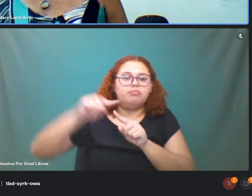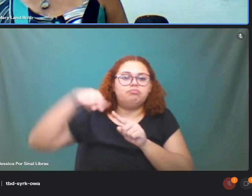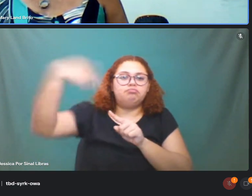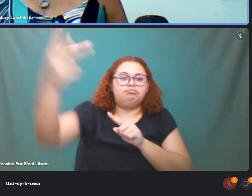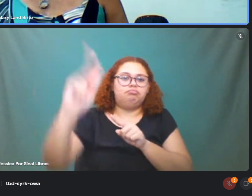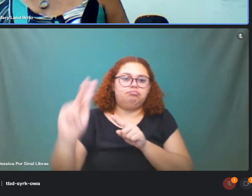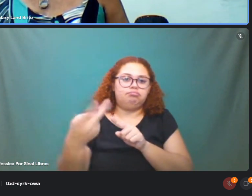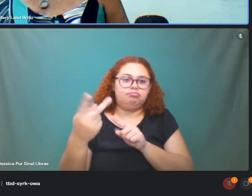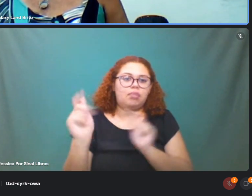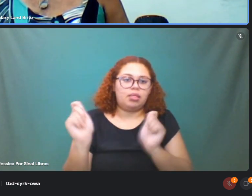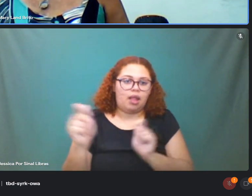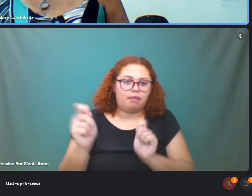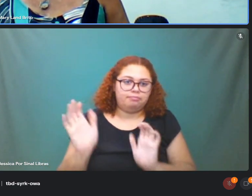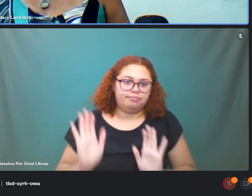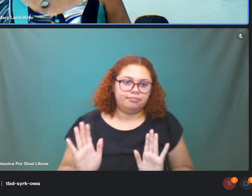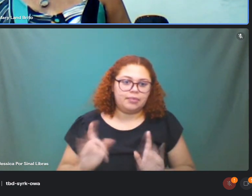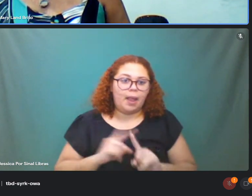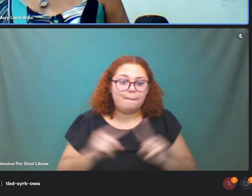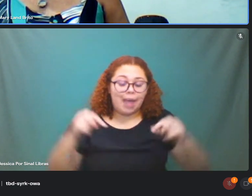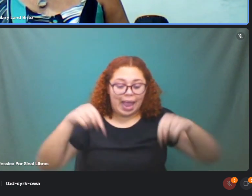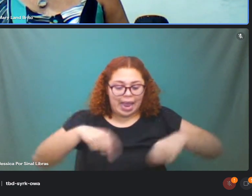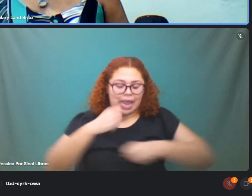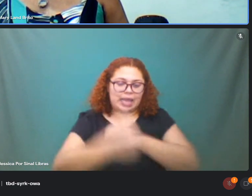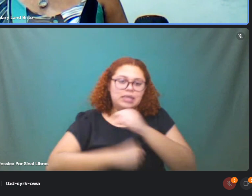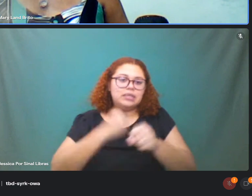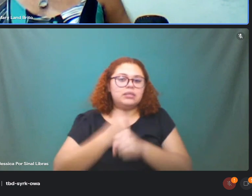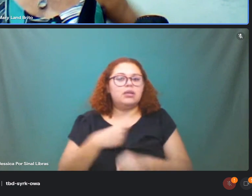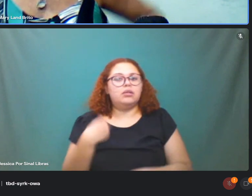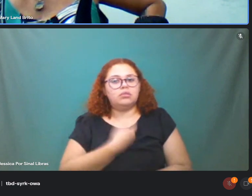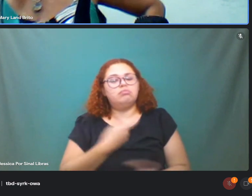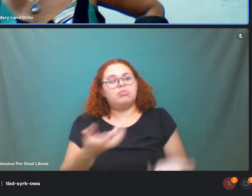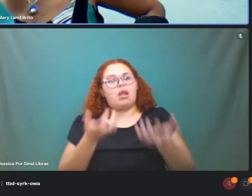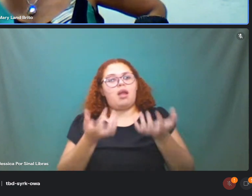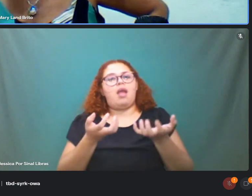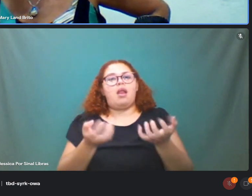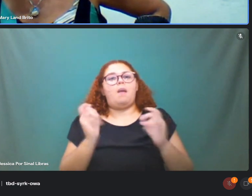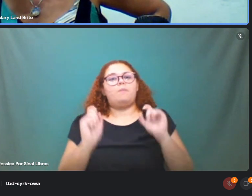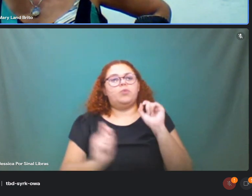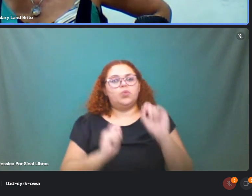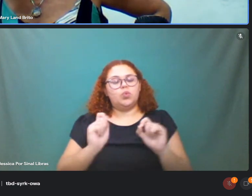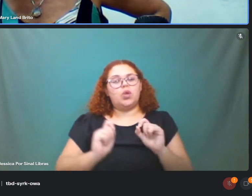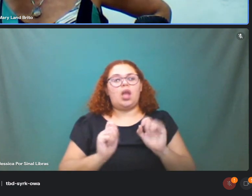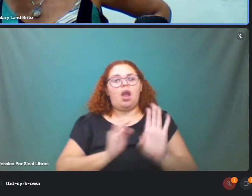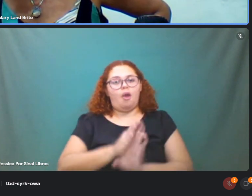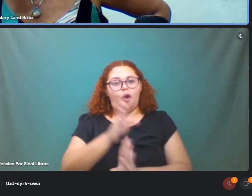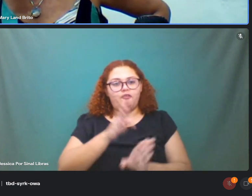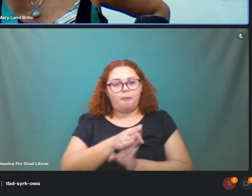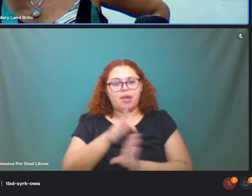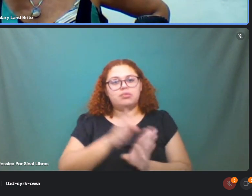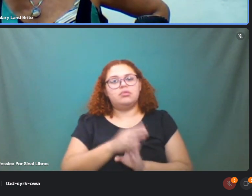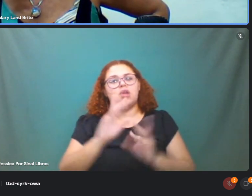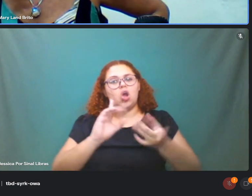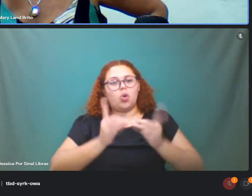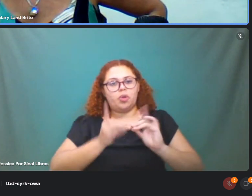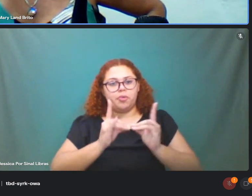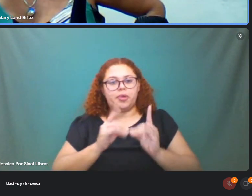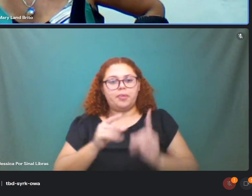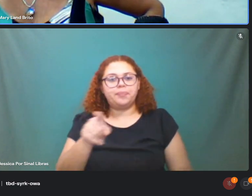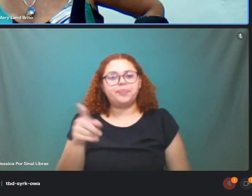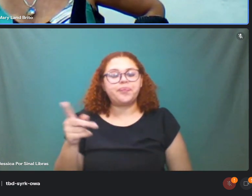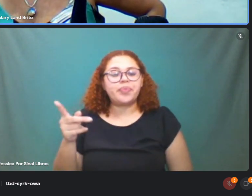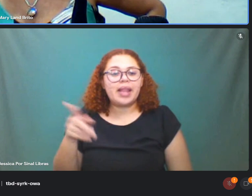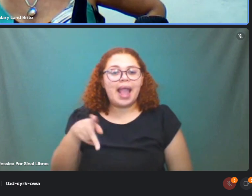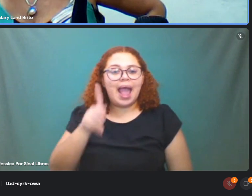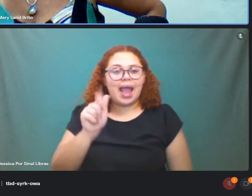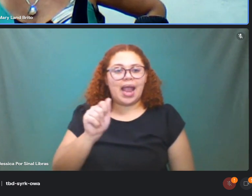querer fazer formações ainda esse ano. Mas Cátia até colocou a possibilidade de fazer um evento lá no Instituto de Surdos em setembro